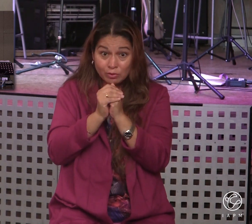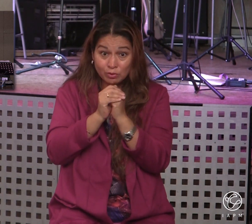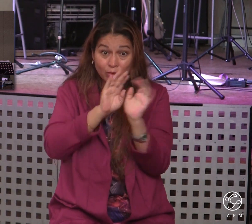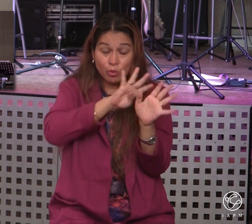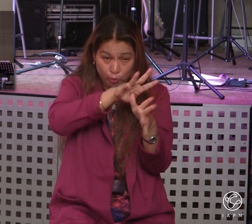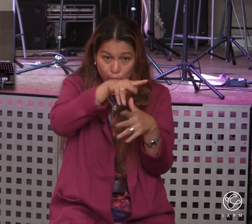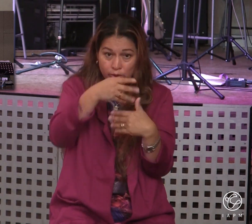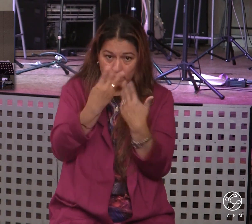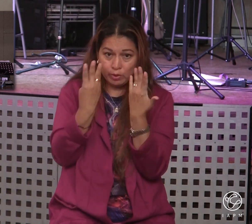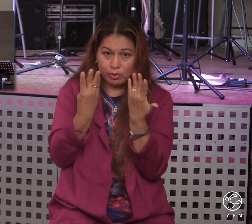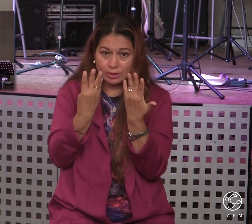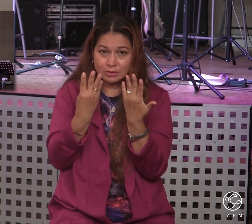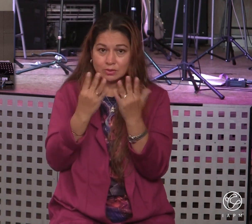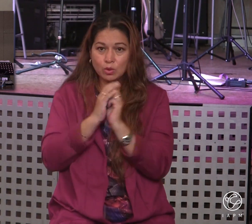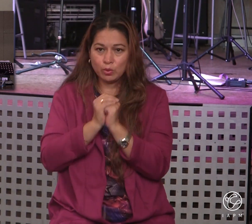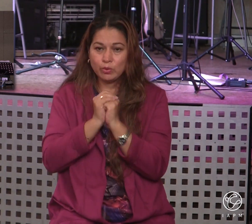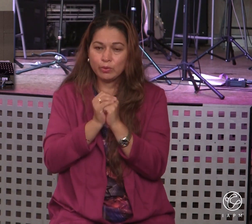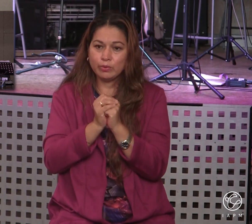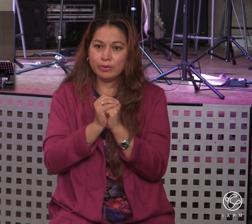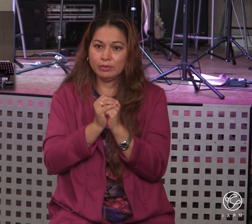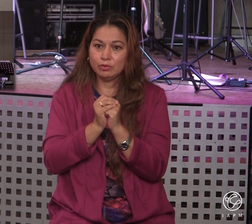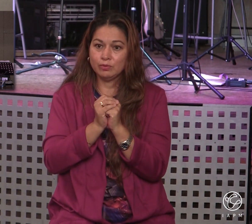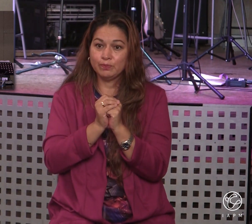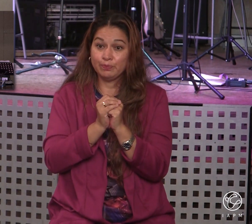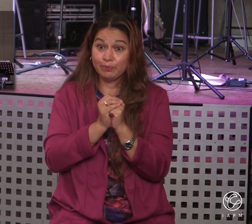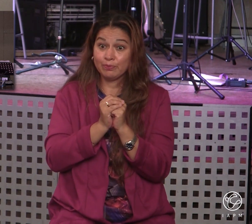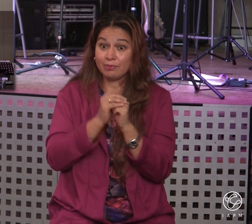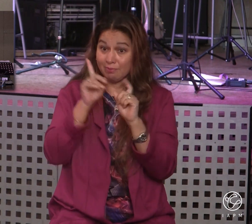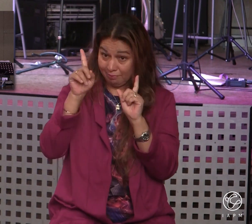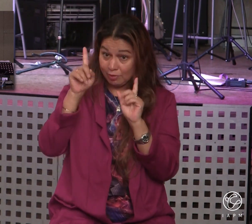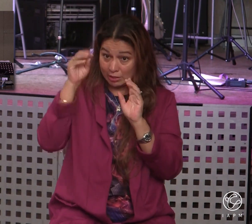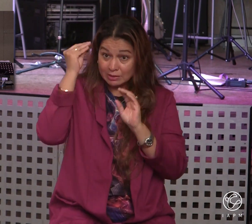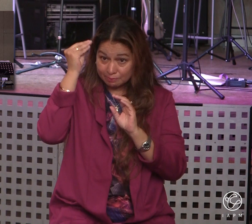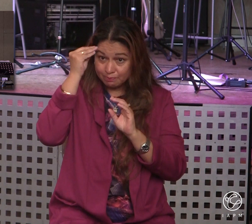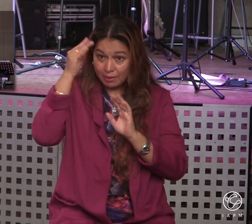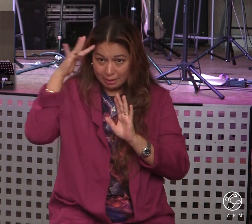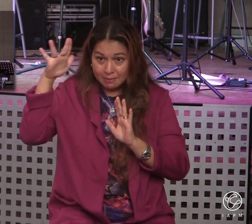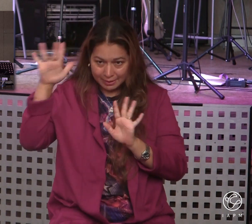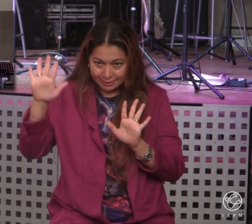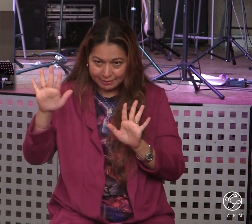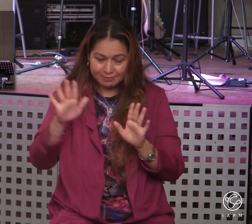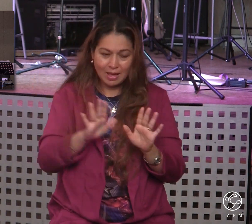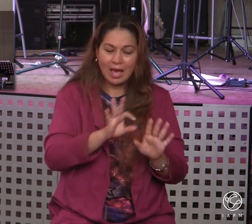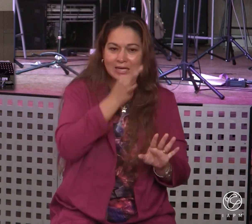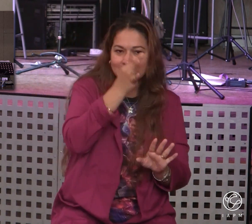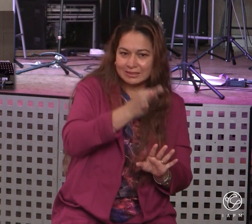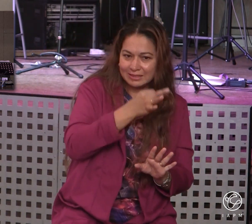9, ¿no? Muy bien, 9 horas. En 9 horas